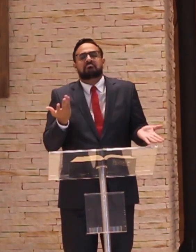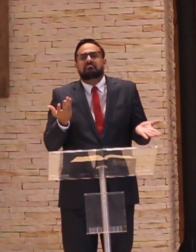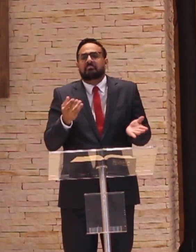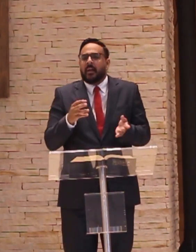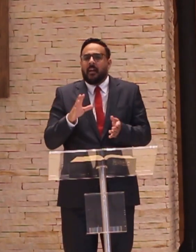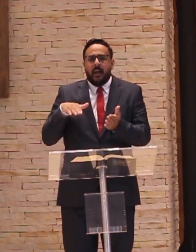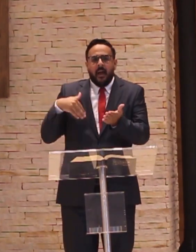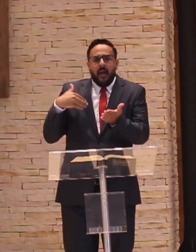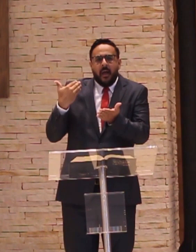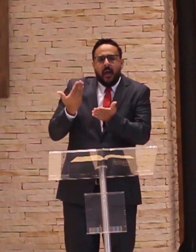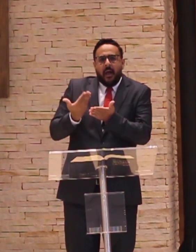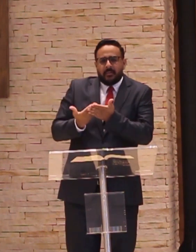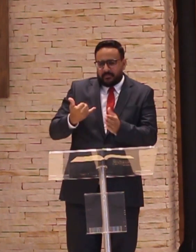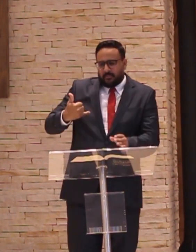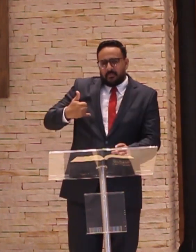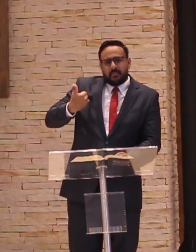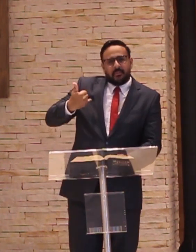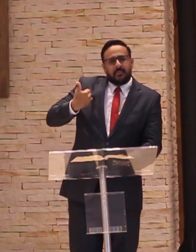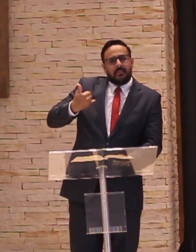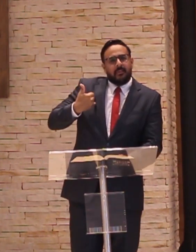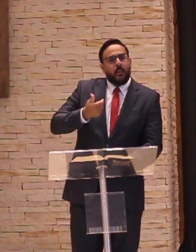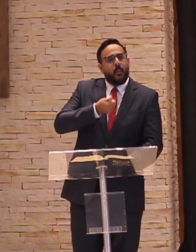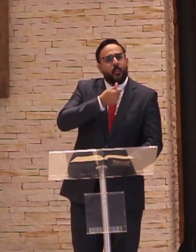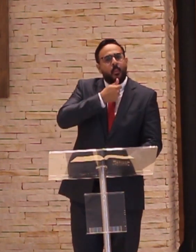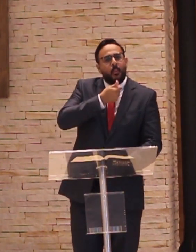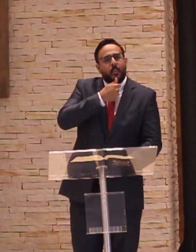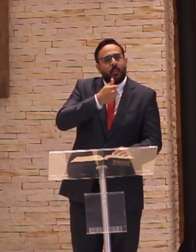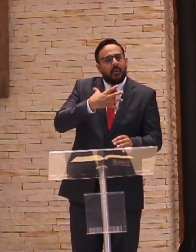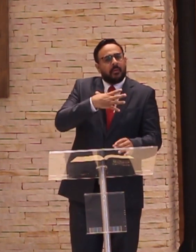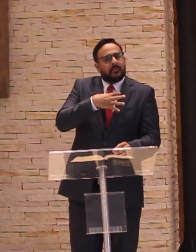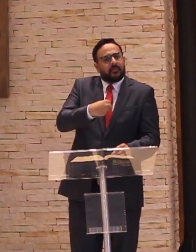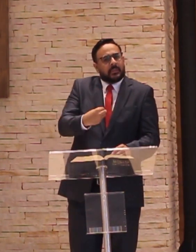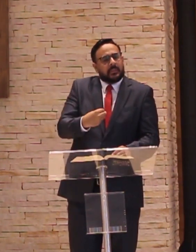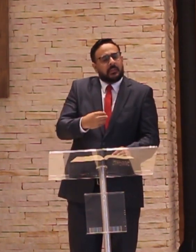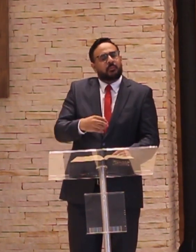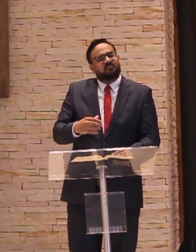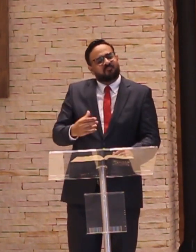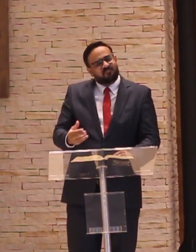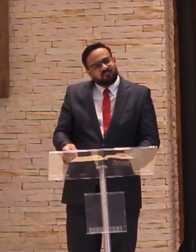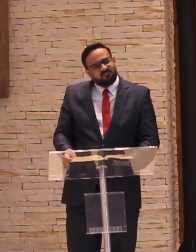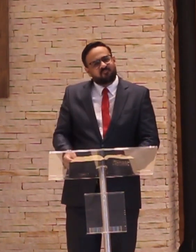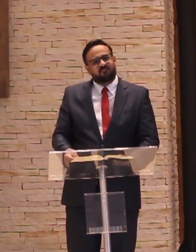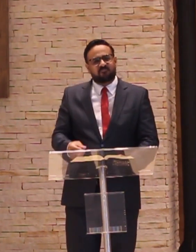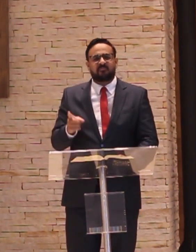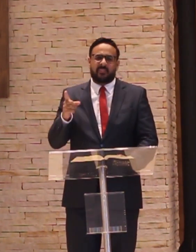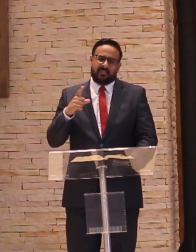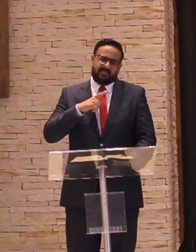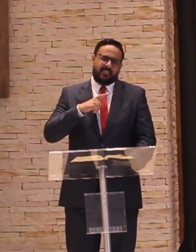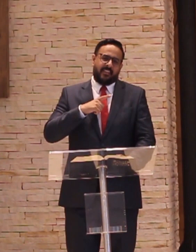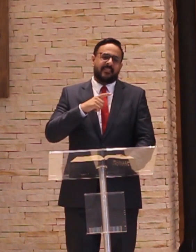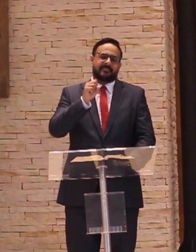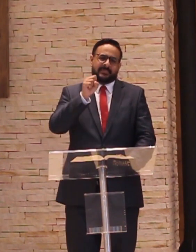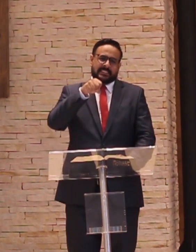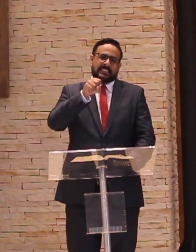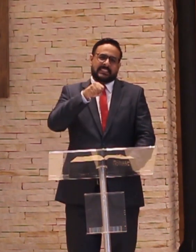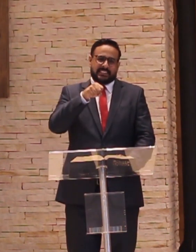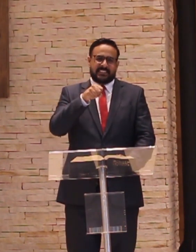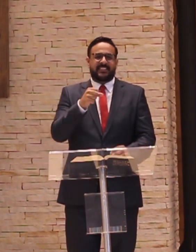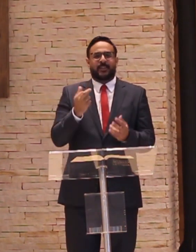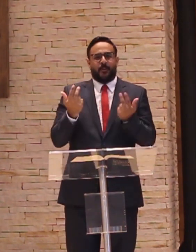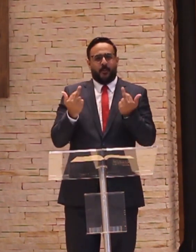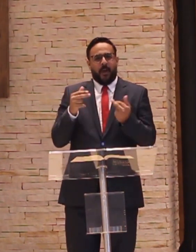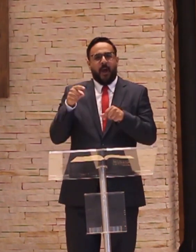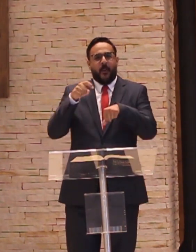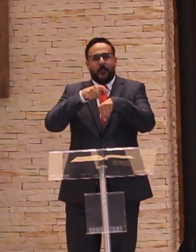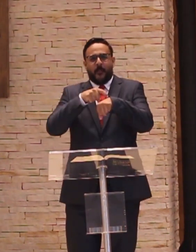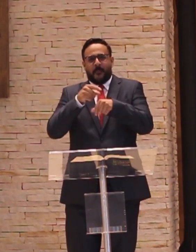muitos filhos. Mas até aquele dado momento, nenhum filho Abraão tinha. Isso deixava